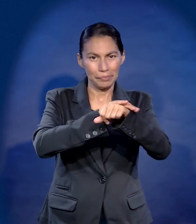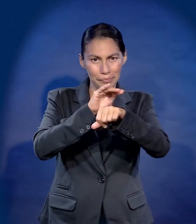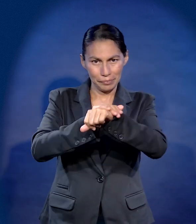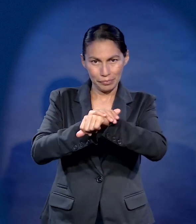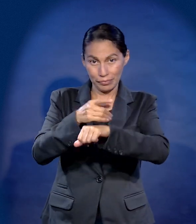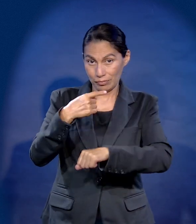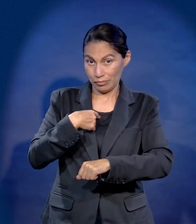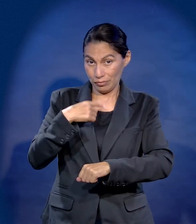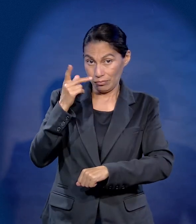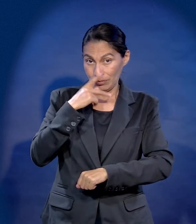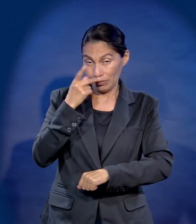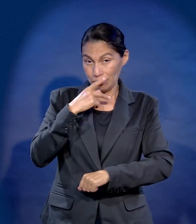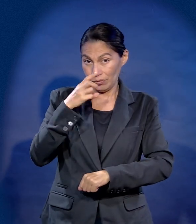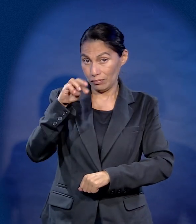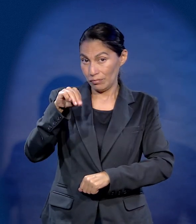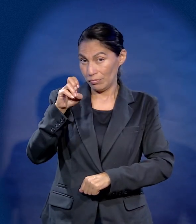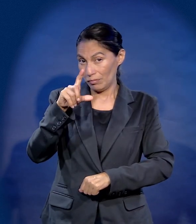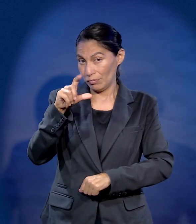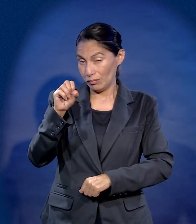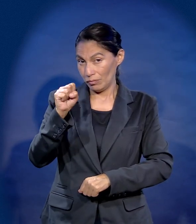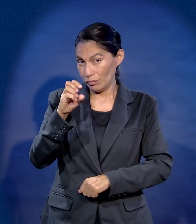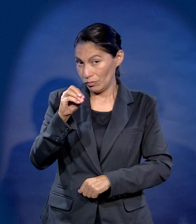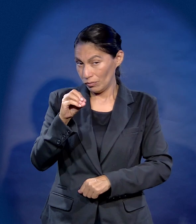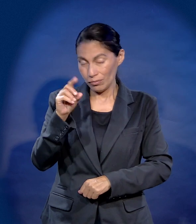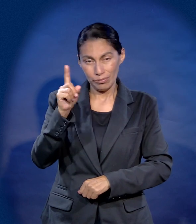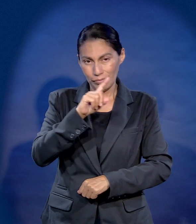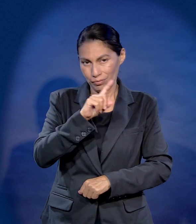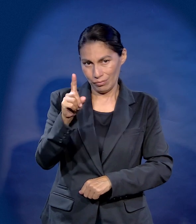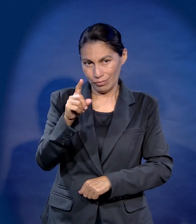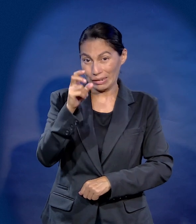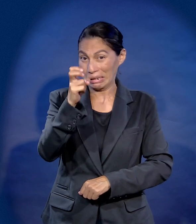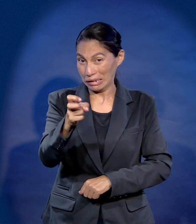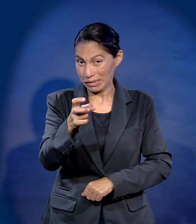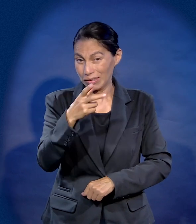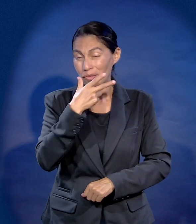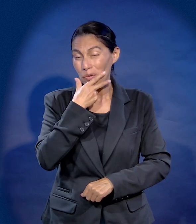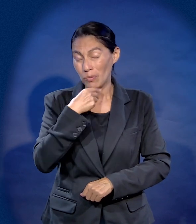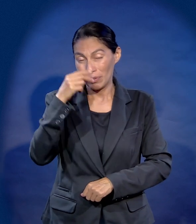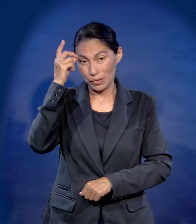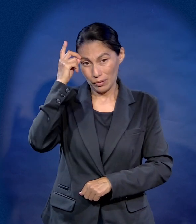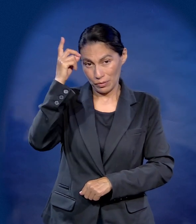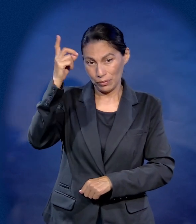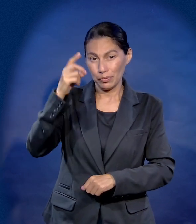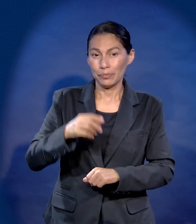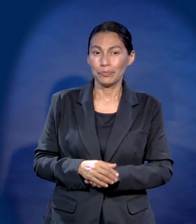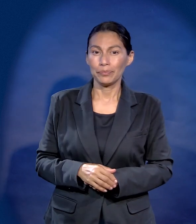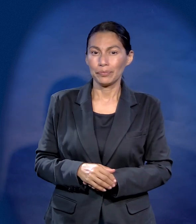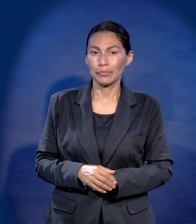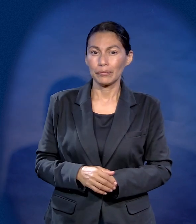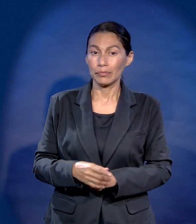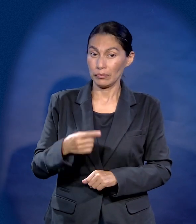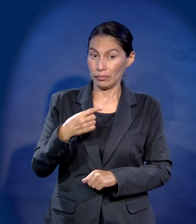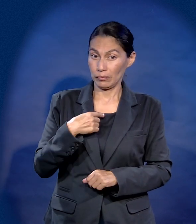yo no soy el pastor Veloso. Ese es un nombre de Dios.